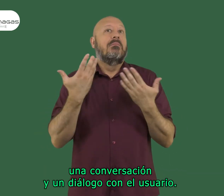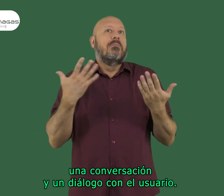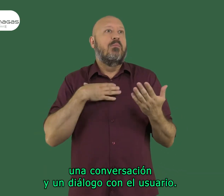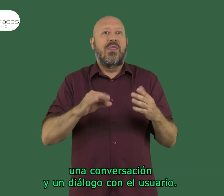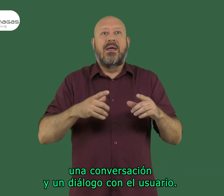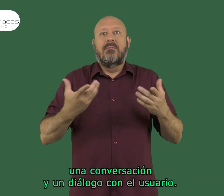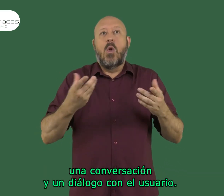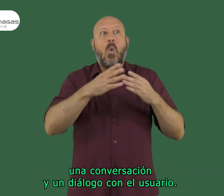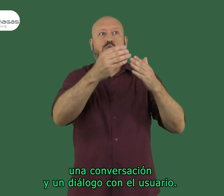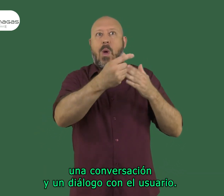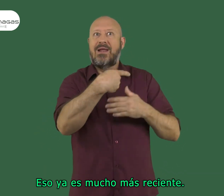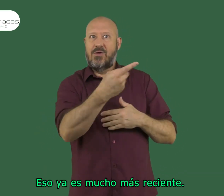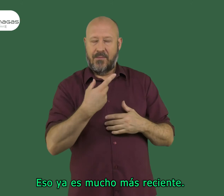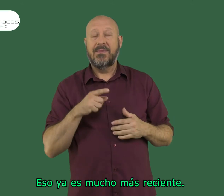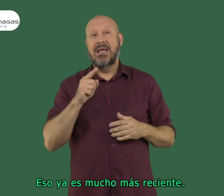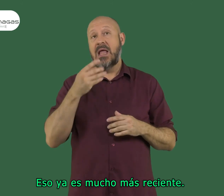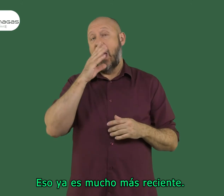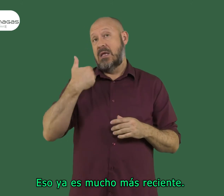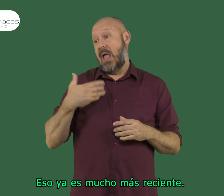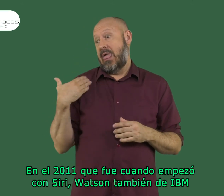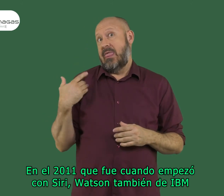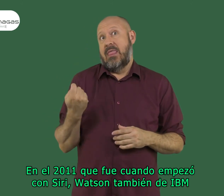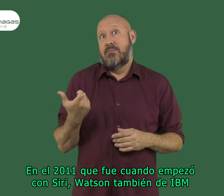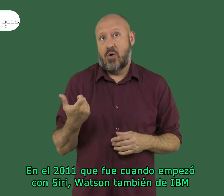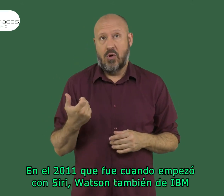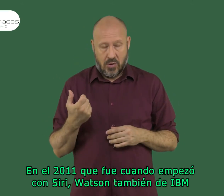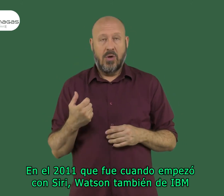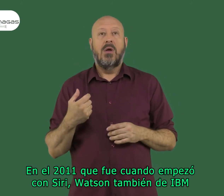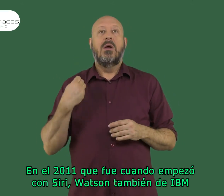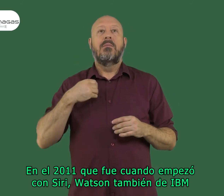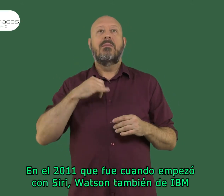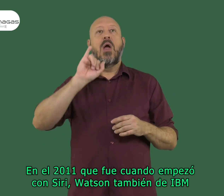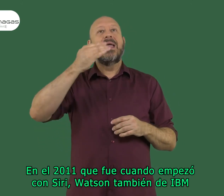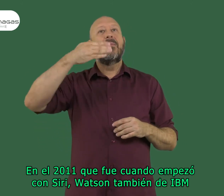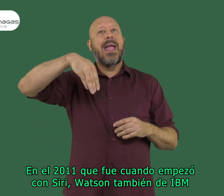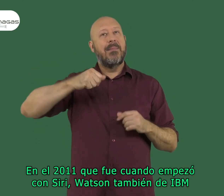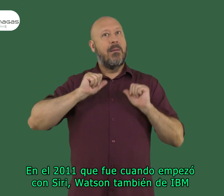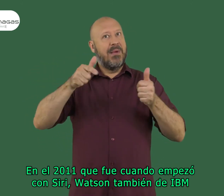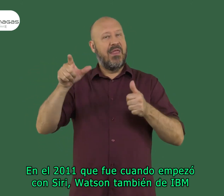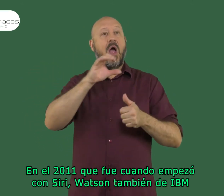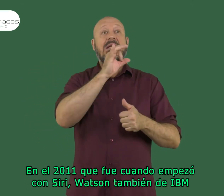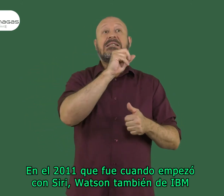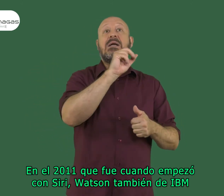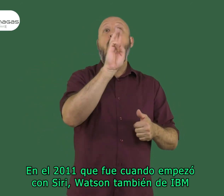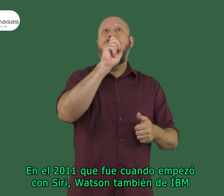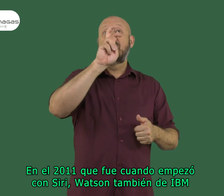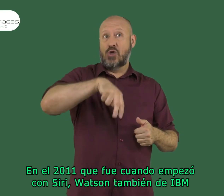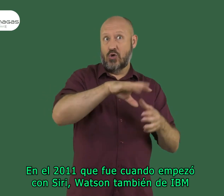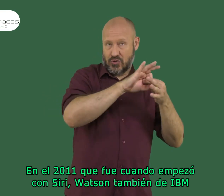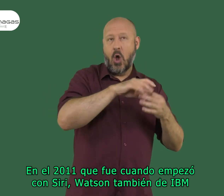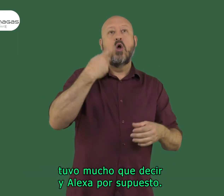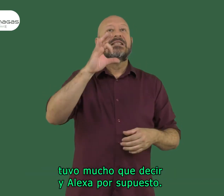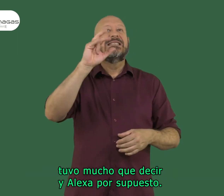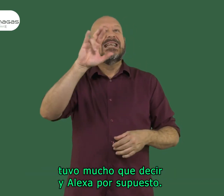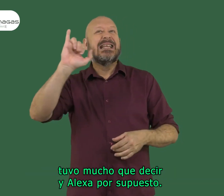con el usuario. Eso ya es mucho más reciente, en el 2011, que fue cuando empezó Siri. Watson también de